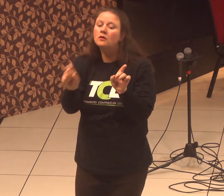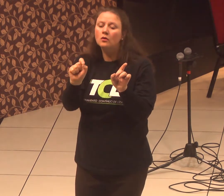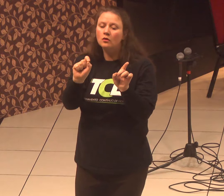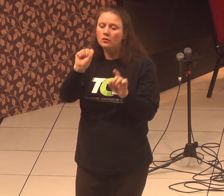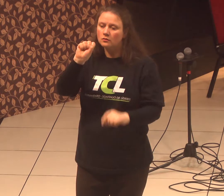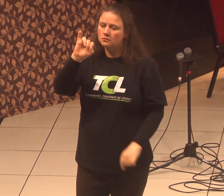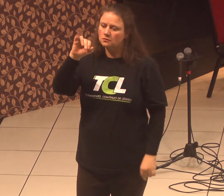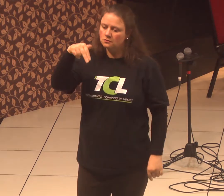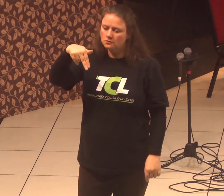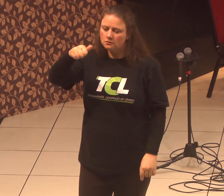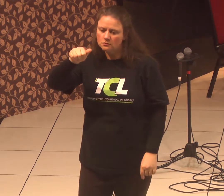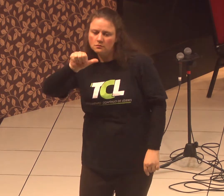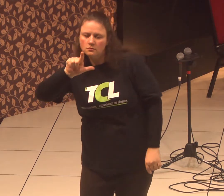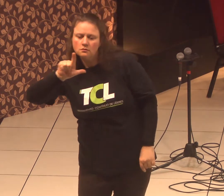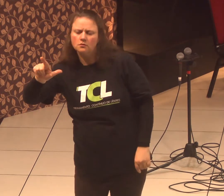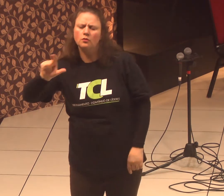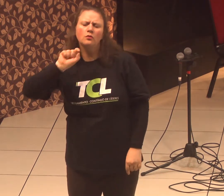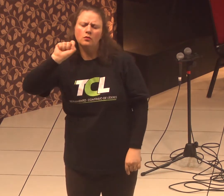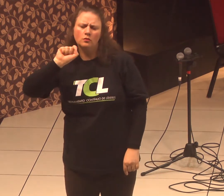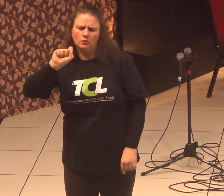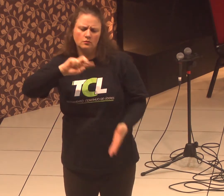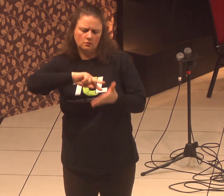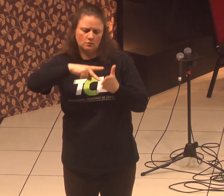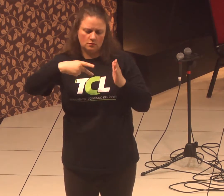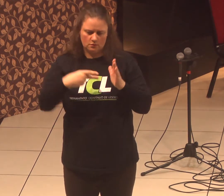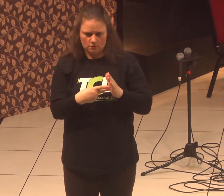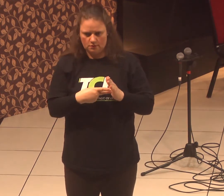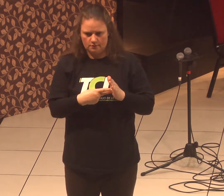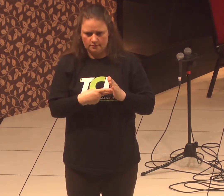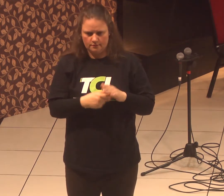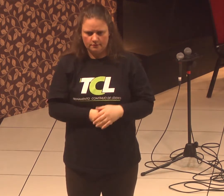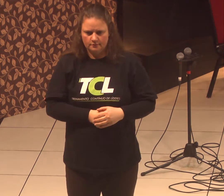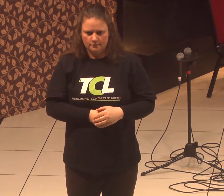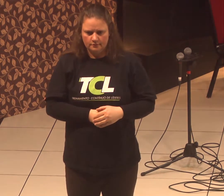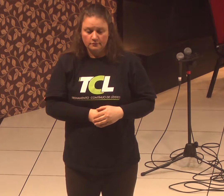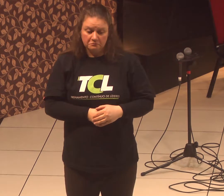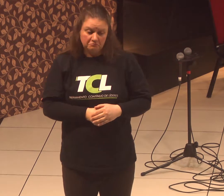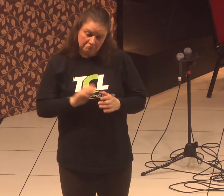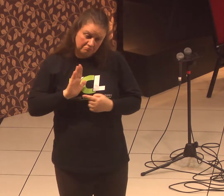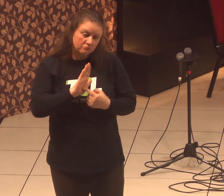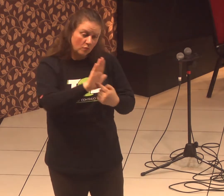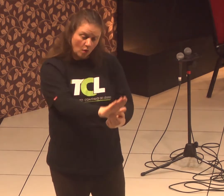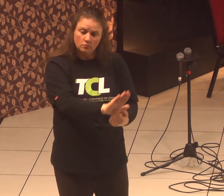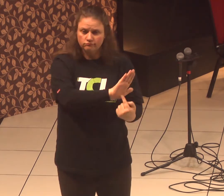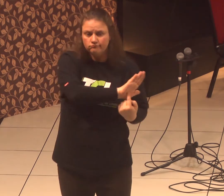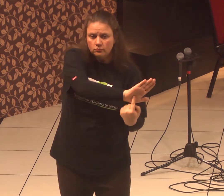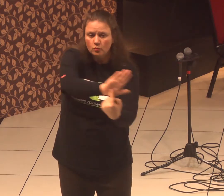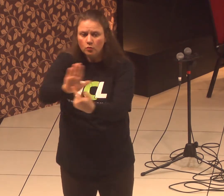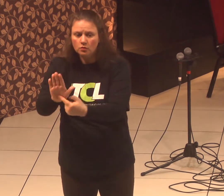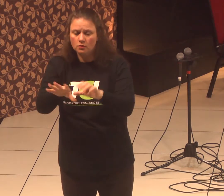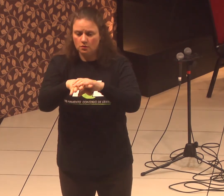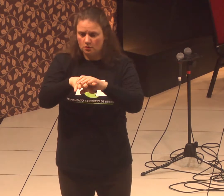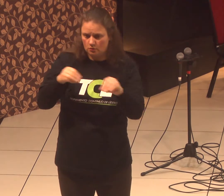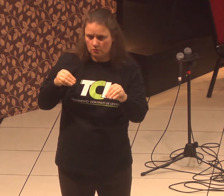sinal não é um fim em si mesmo. É um meio. A cura. A cura divina acontece porque